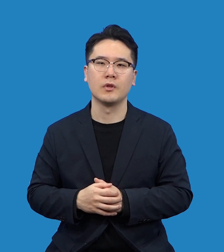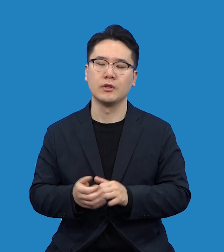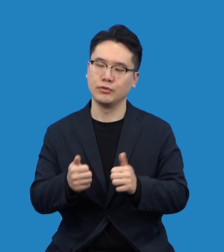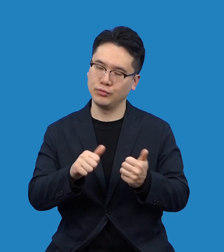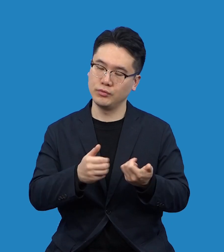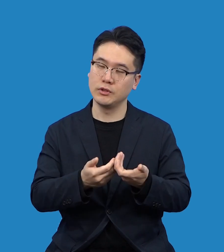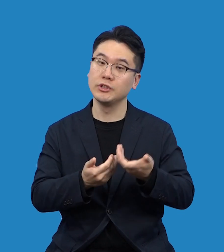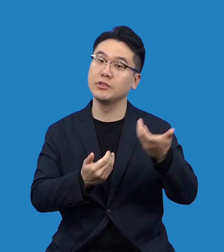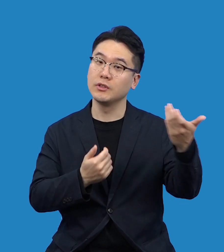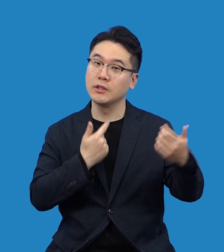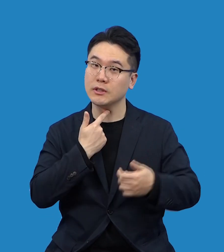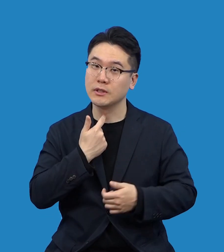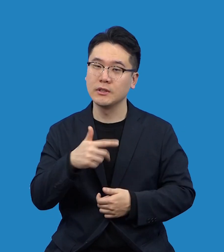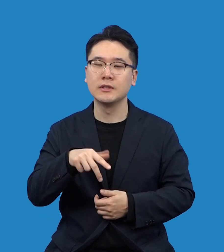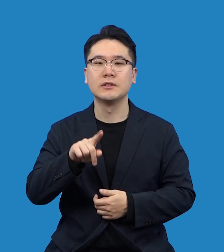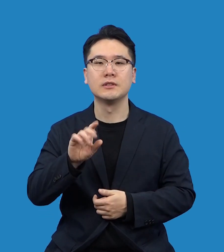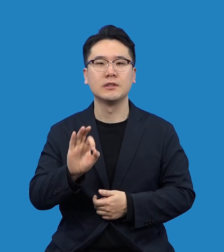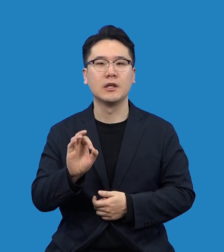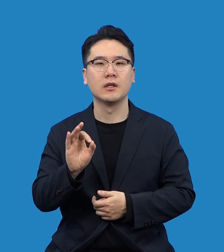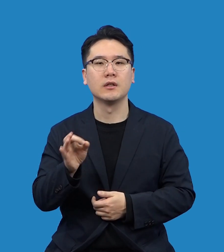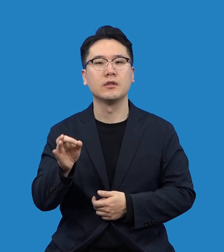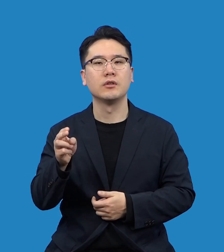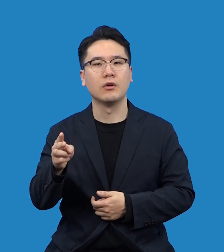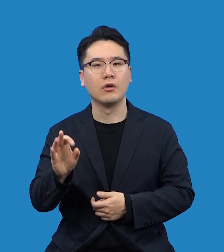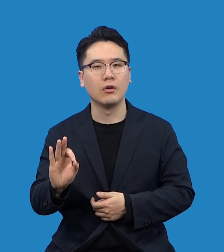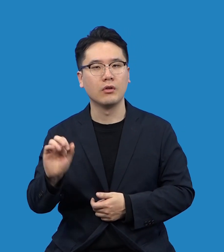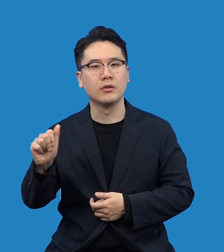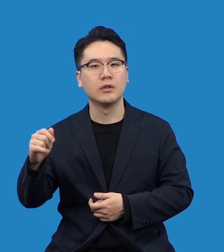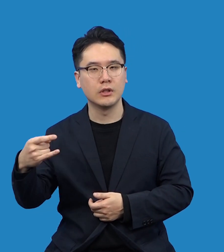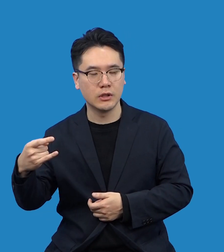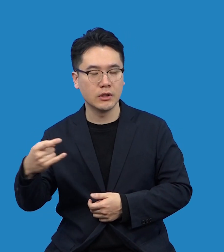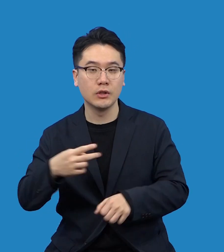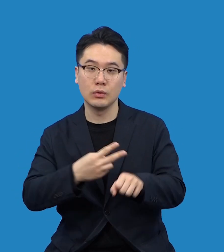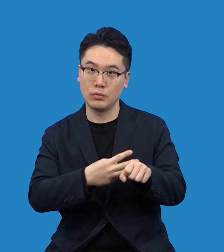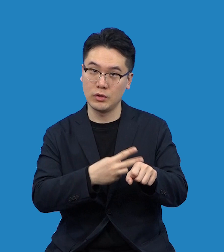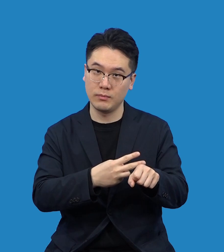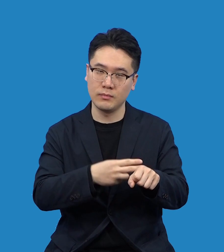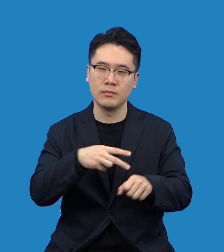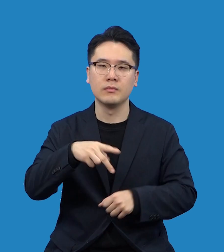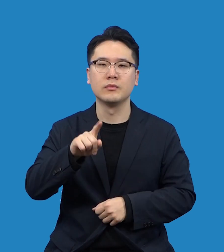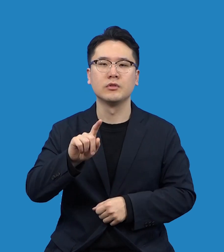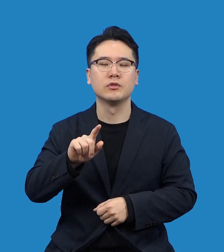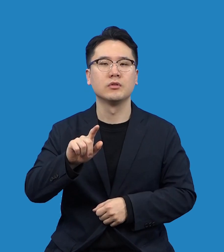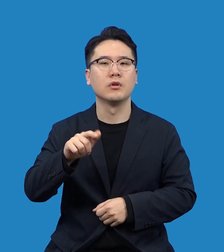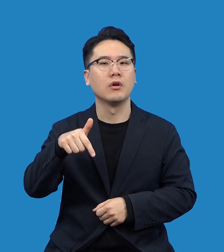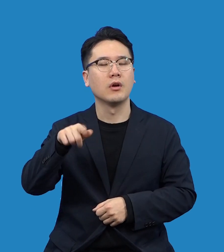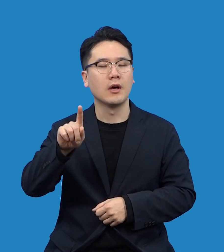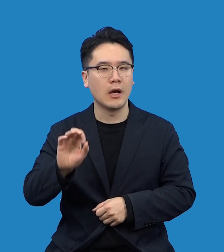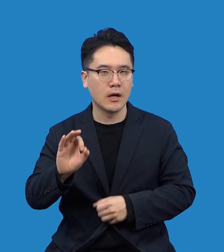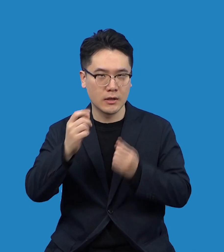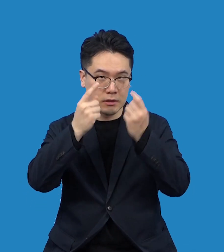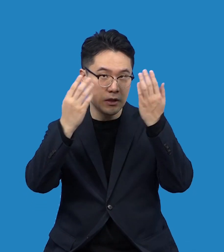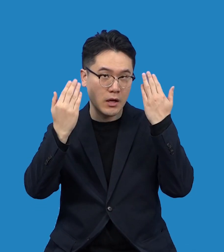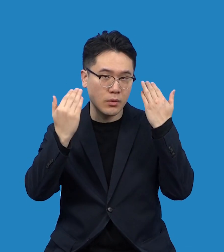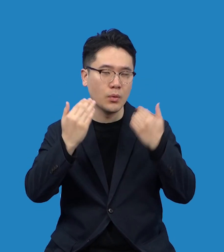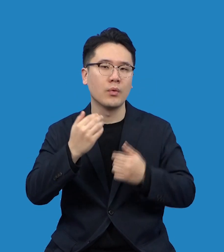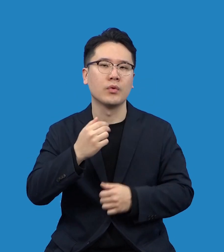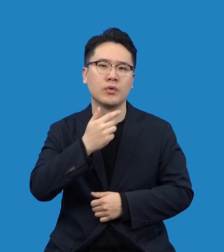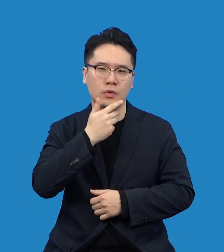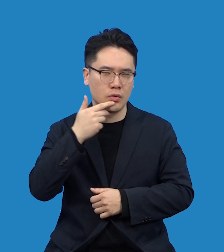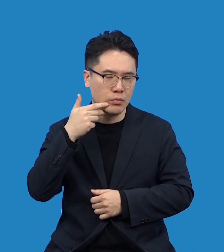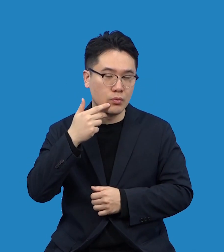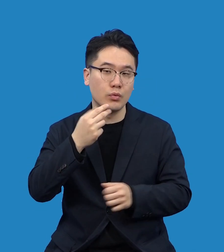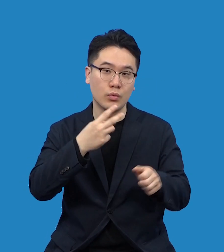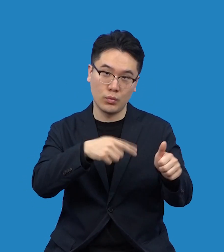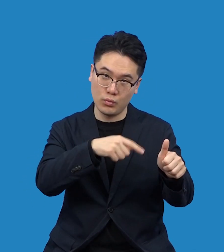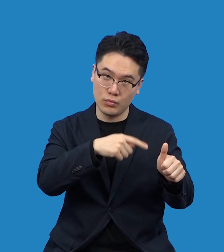작고하신 장영희 교수님, 서강대학교의 영문학과 교수님이었는데 이분이 쓴